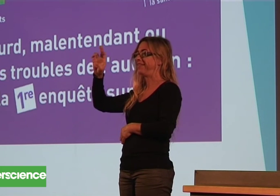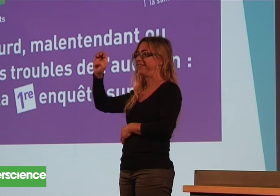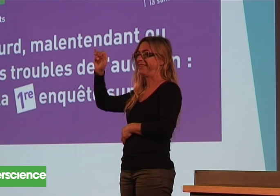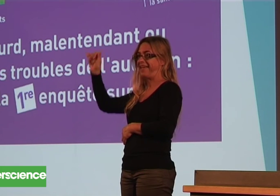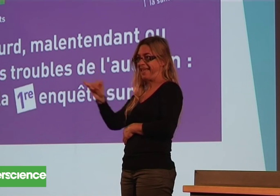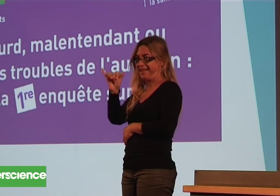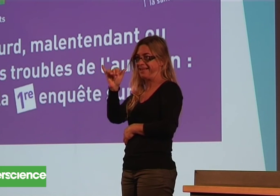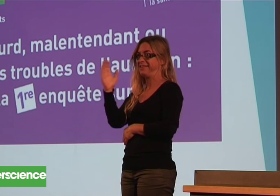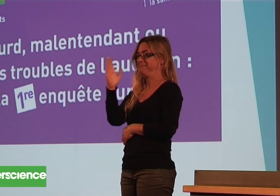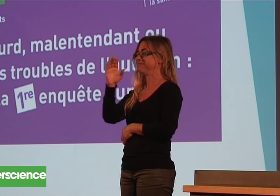Audrey